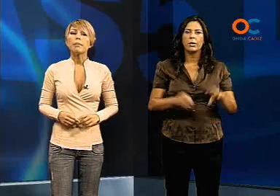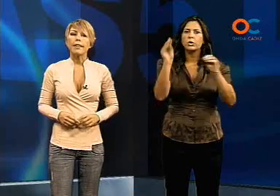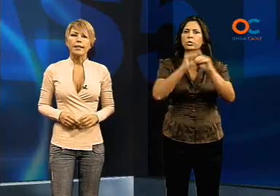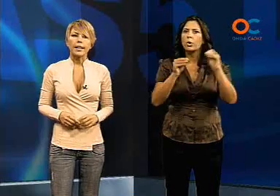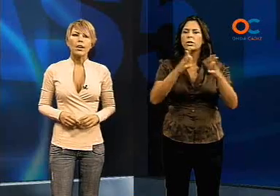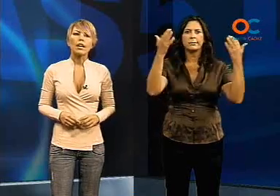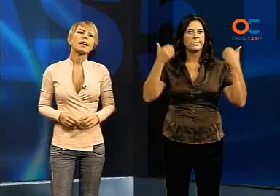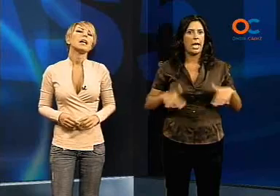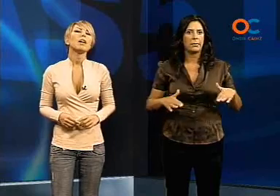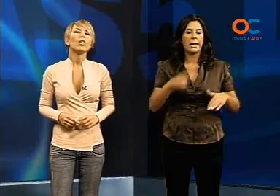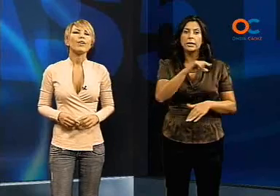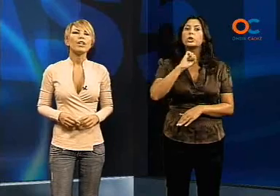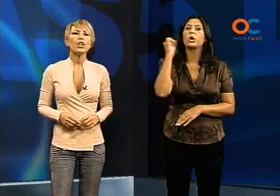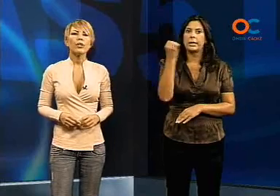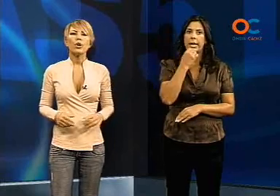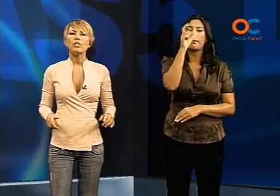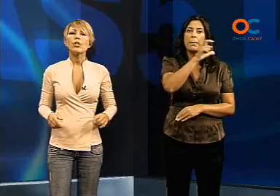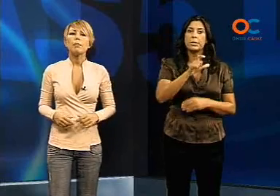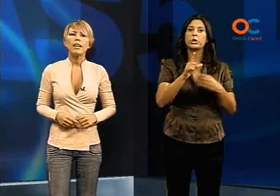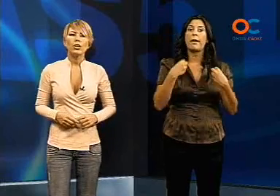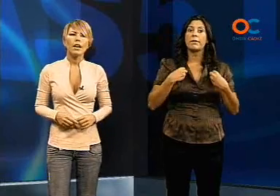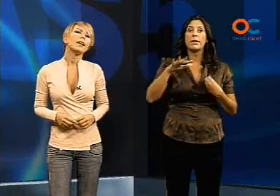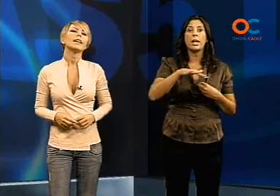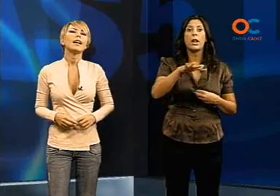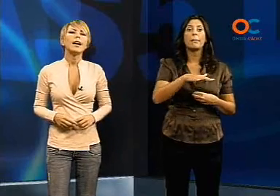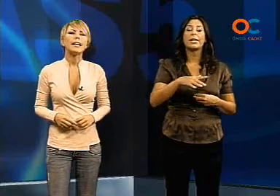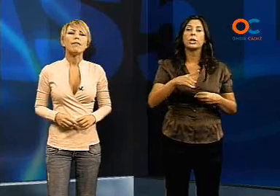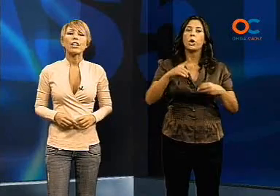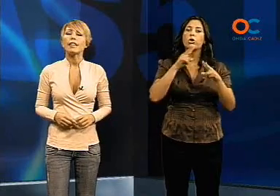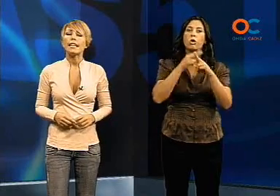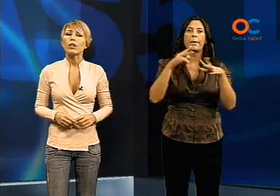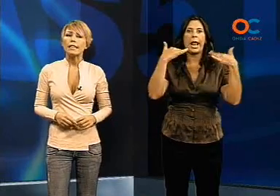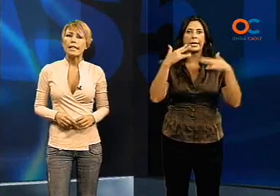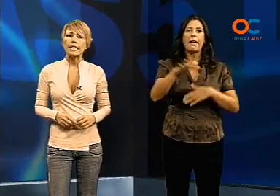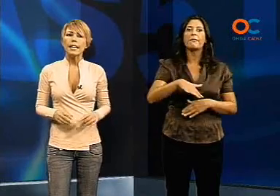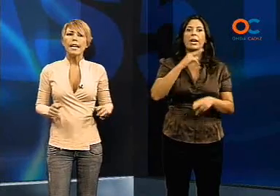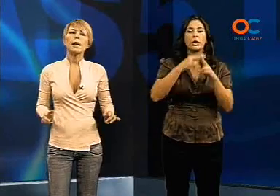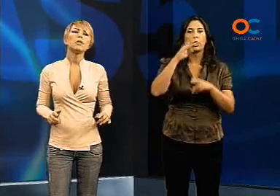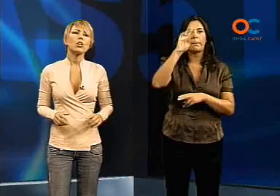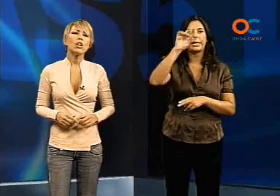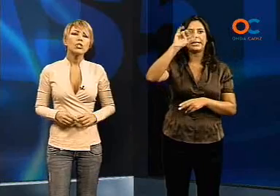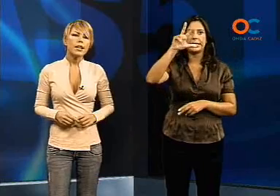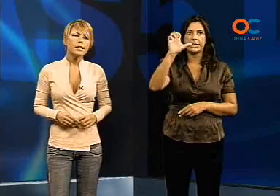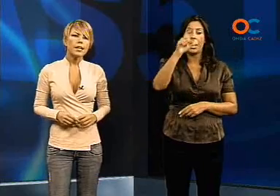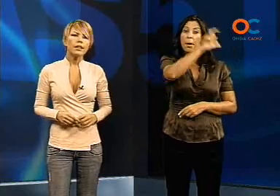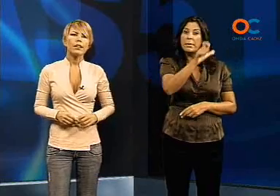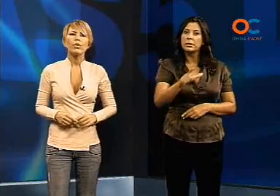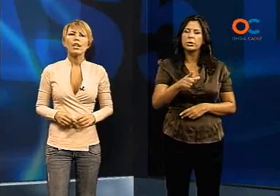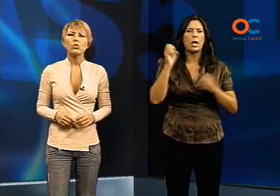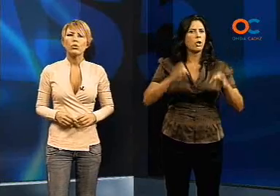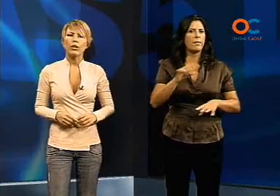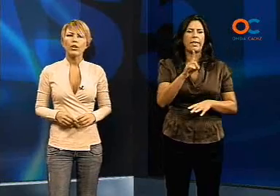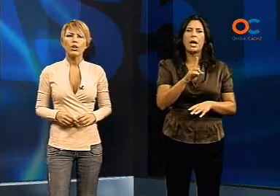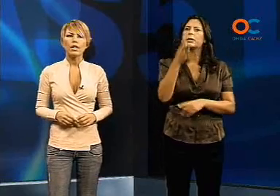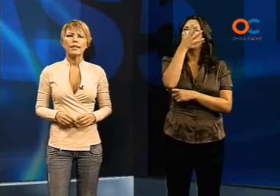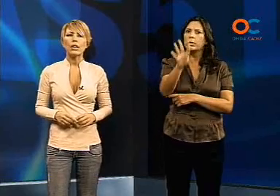Solución inmediata es lo que reclaman los vecinos de los pisos del patio de la Alegría en el barrio gaditano de Trille. Estas personas no se cansan de denunciar